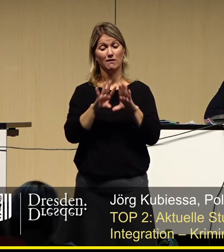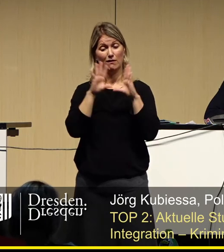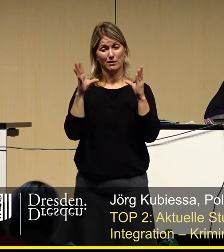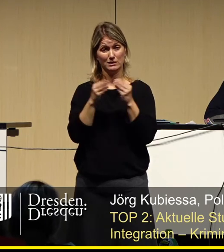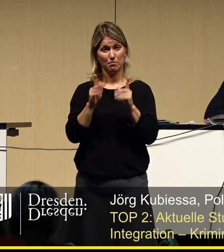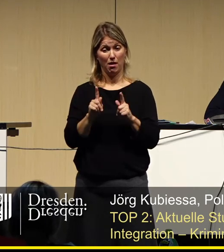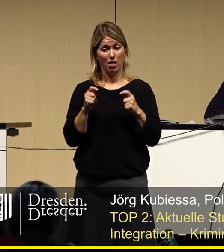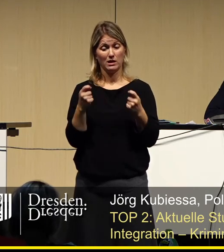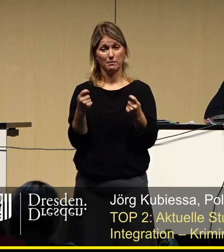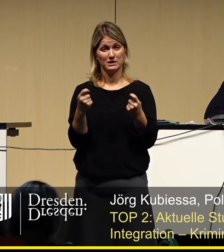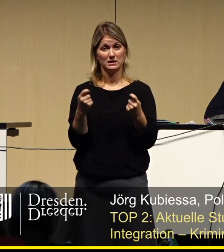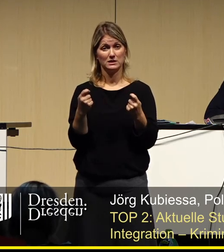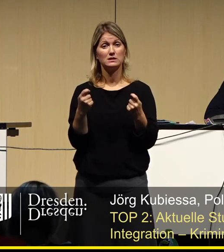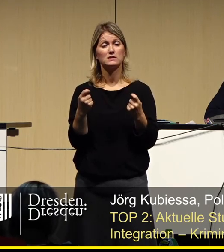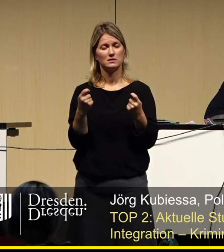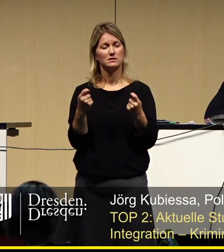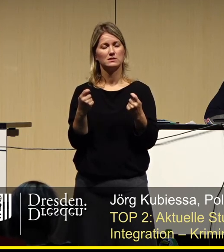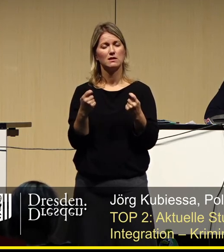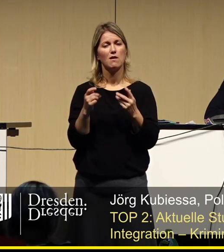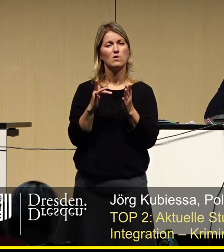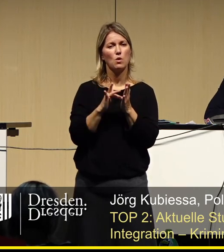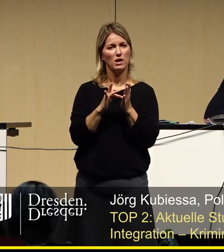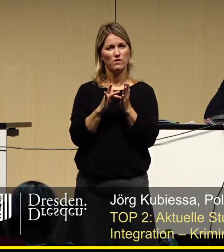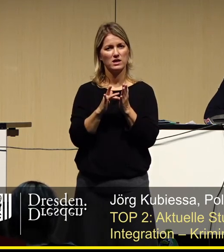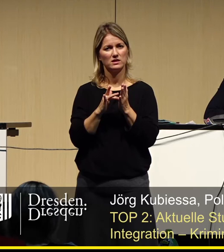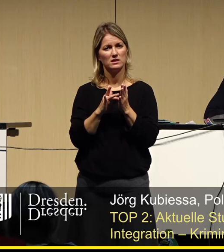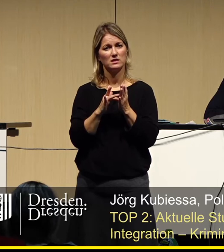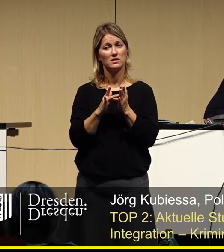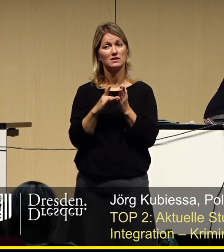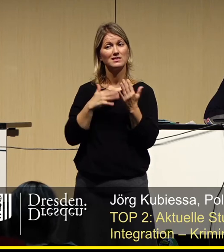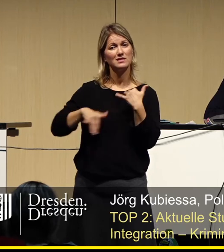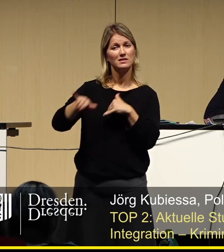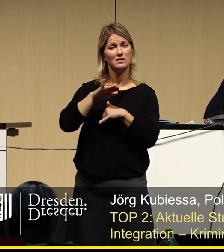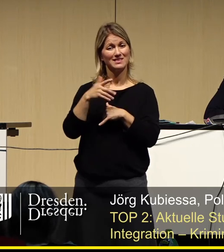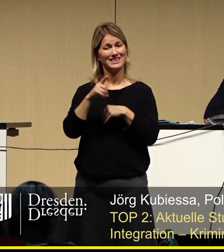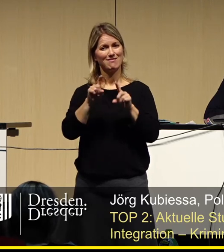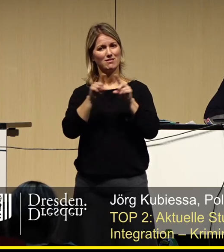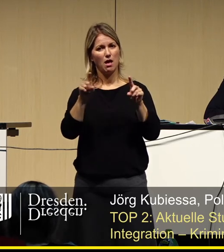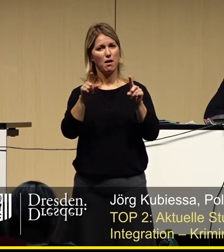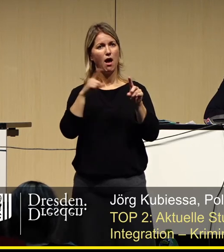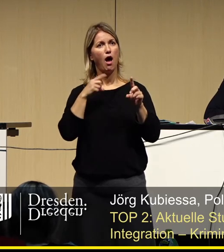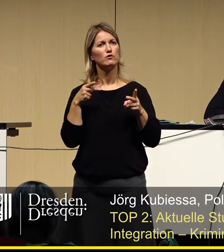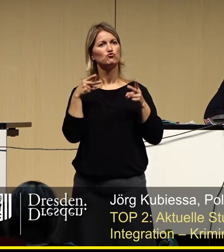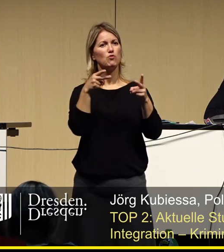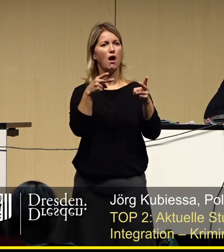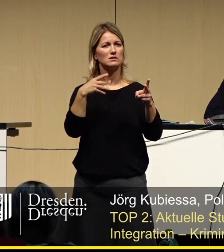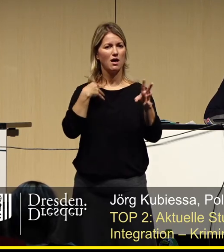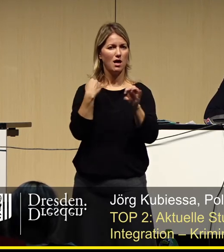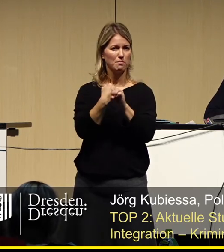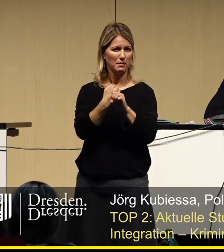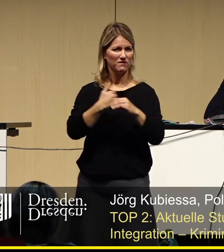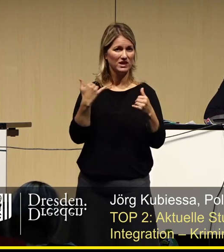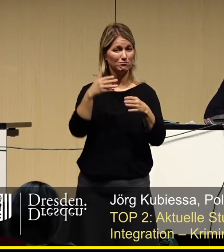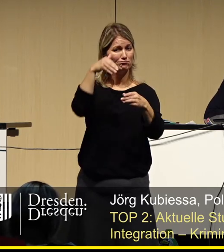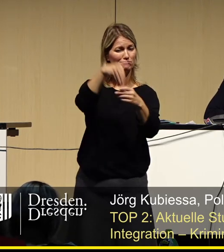Gesamtergebnis sehr stark auch davon abhängt, wie wir auf der Straße bei dem Thema unterwegs sind, was wir da